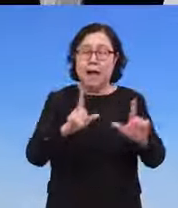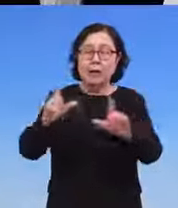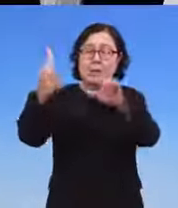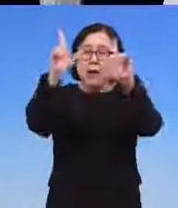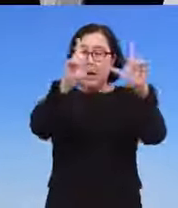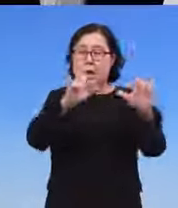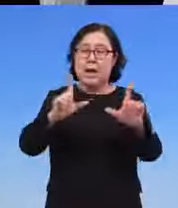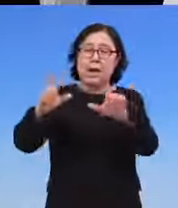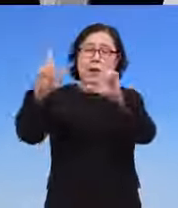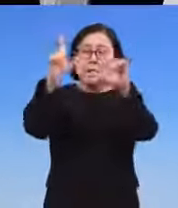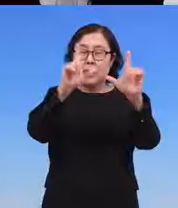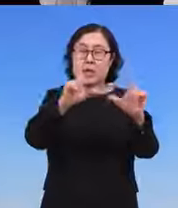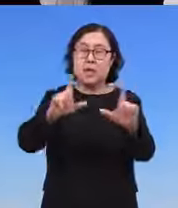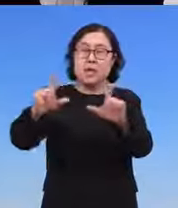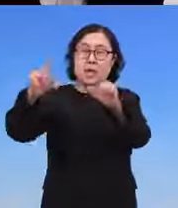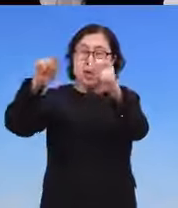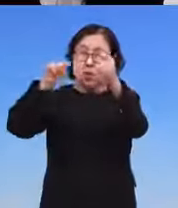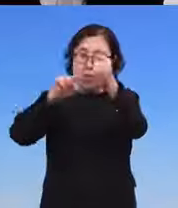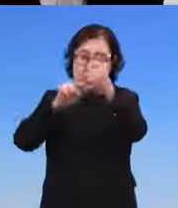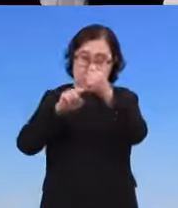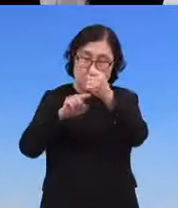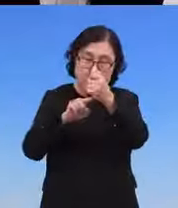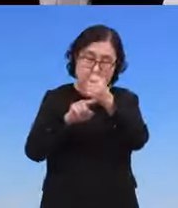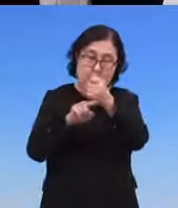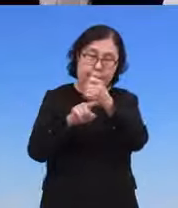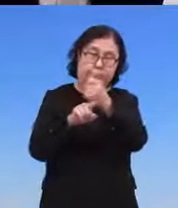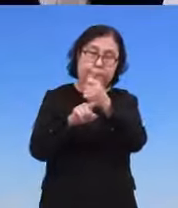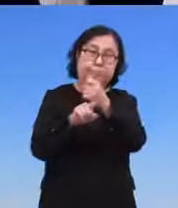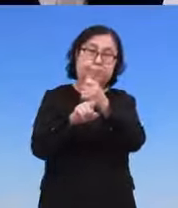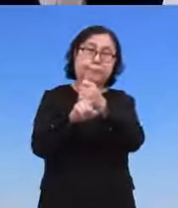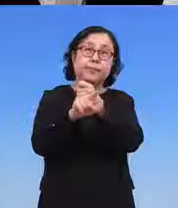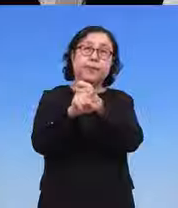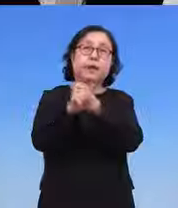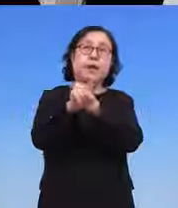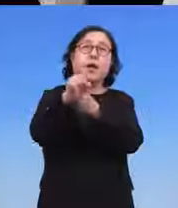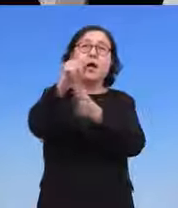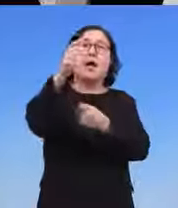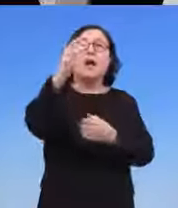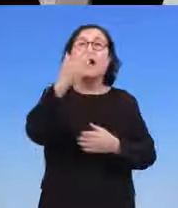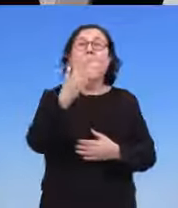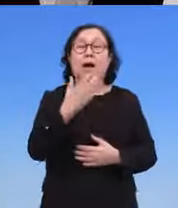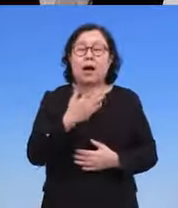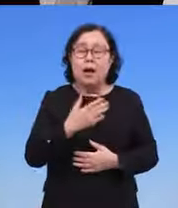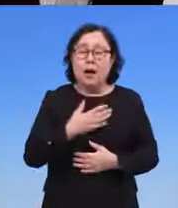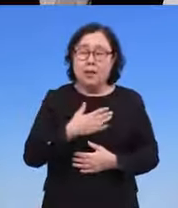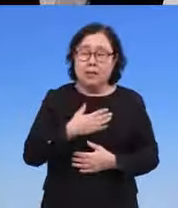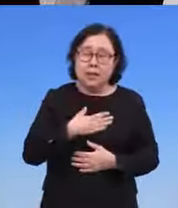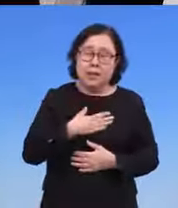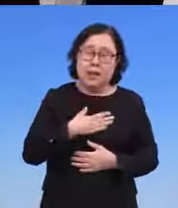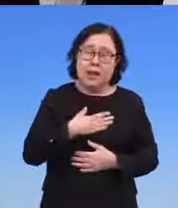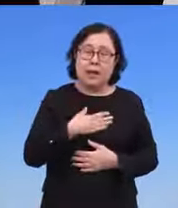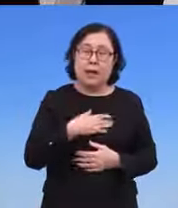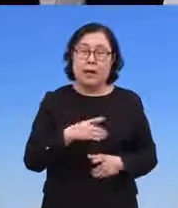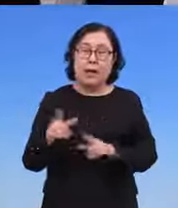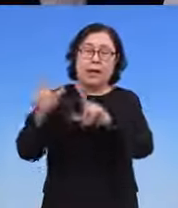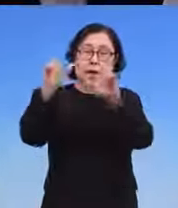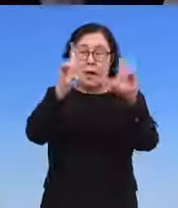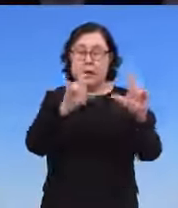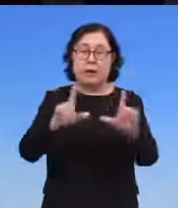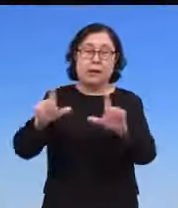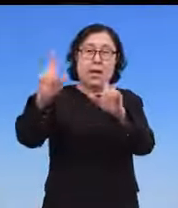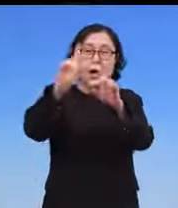내 삶의 이유라. 세례요한의 이 정신, 내가 사나 죽거나,